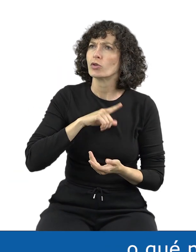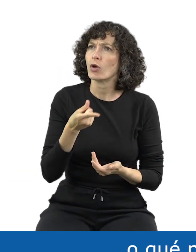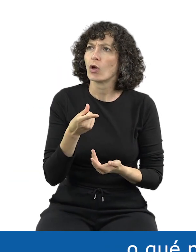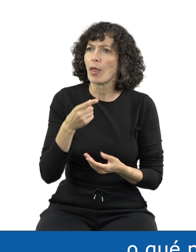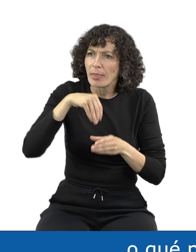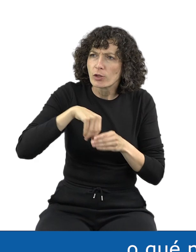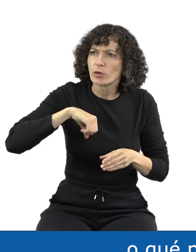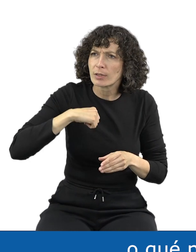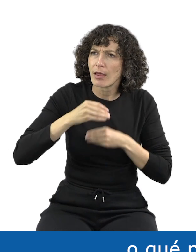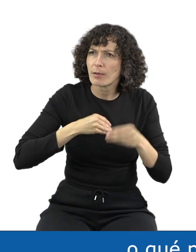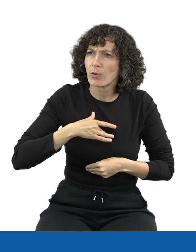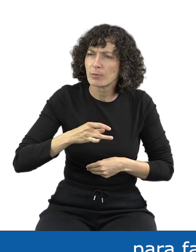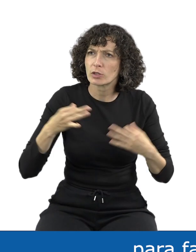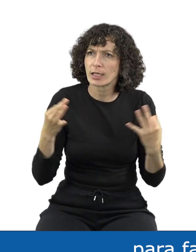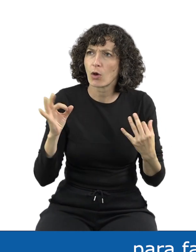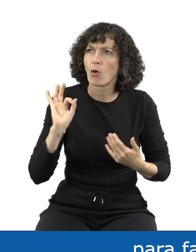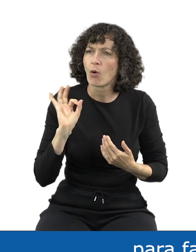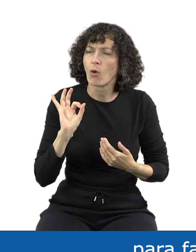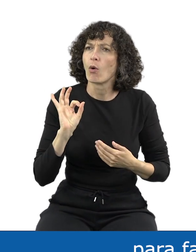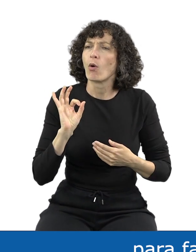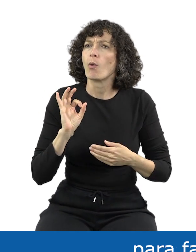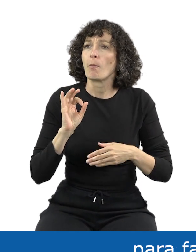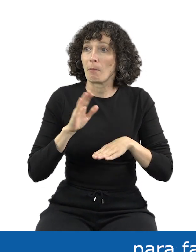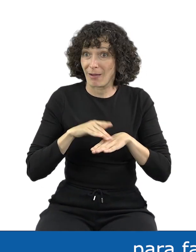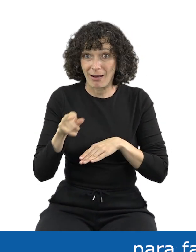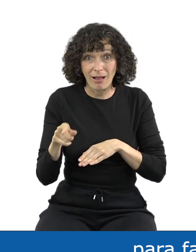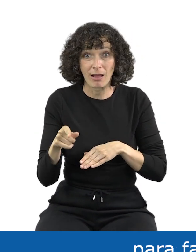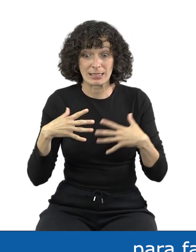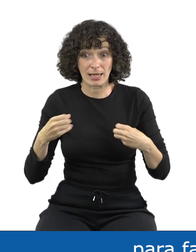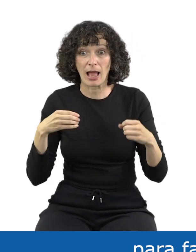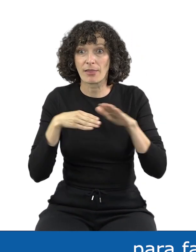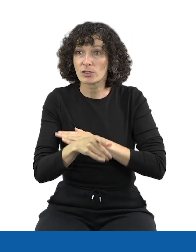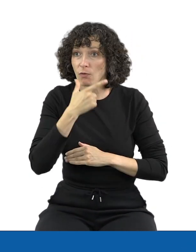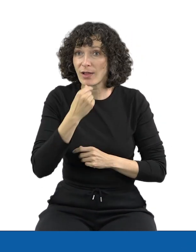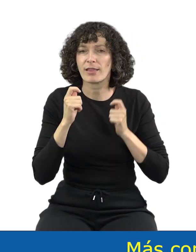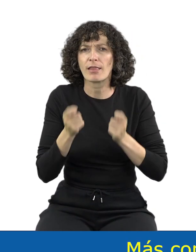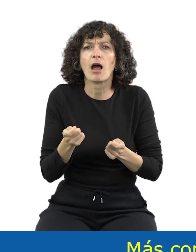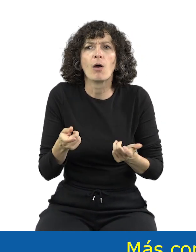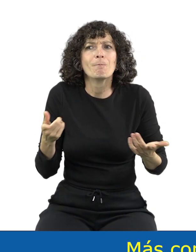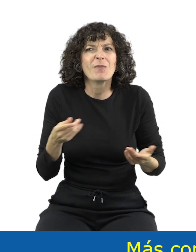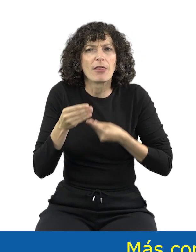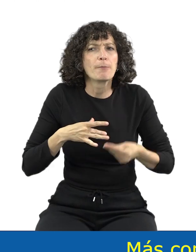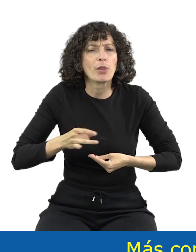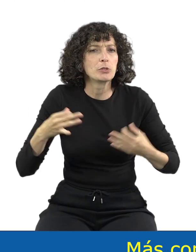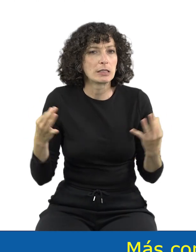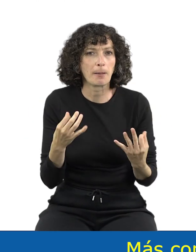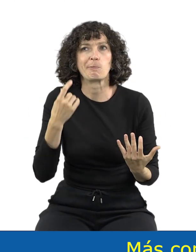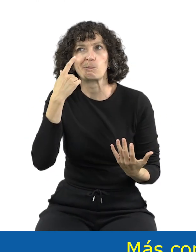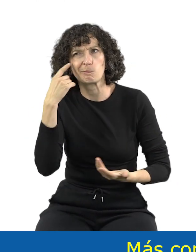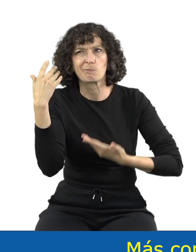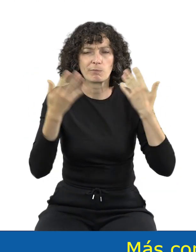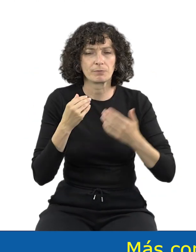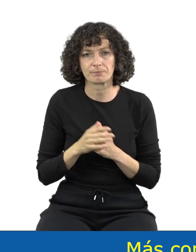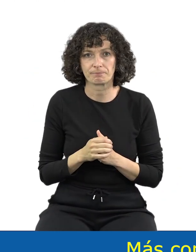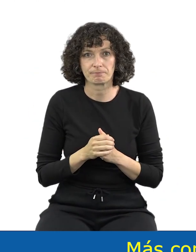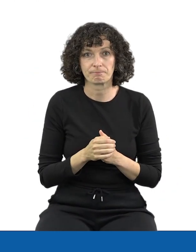o qué podíamos empezar a hacer nosotros para facilitar ese acceso a nuestra sanidad. Más concretamente, Iker, ¿qué